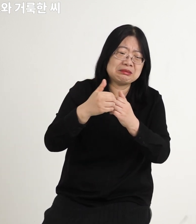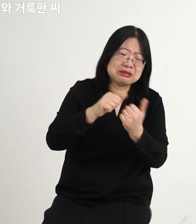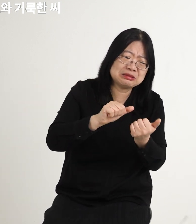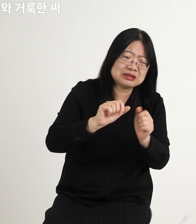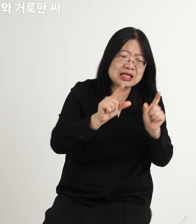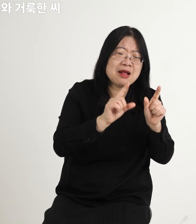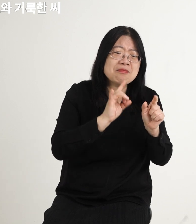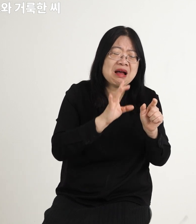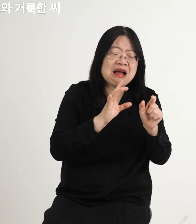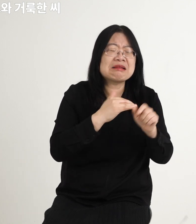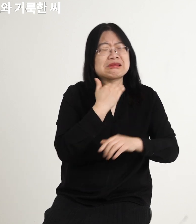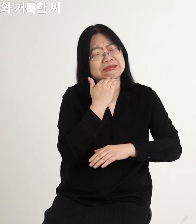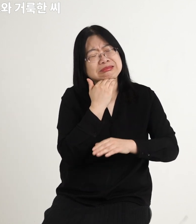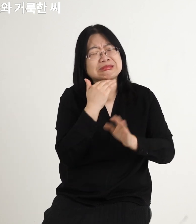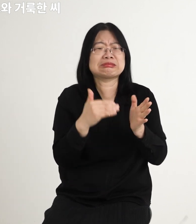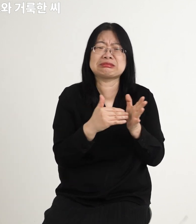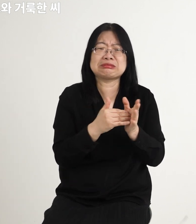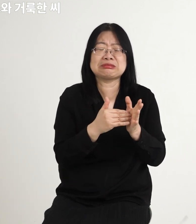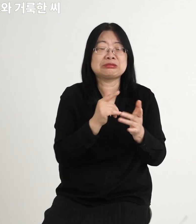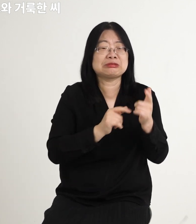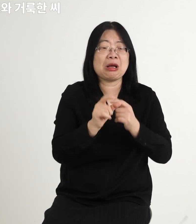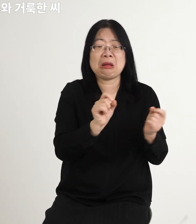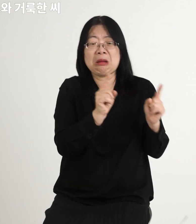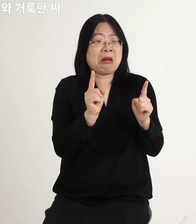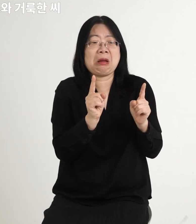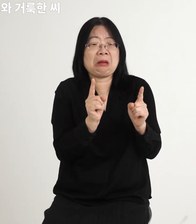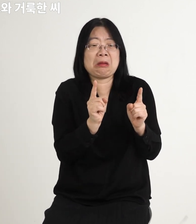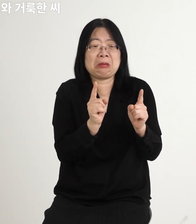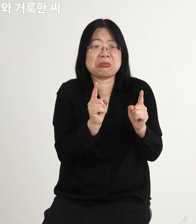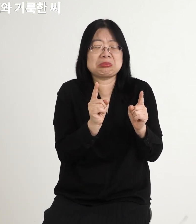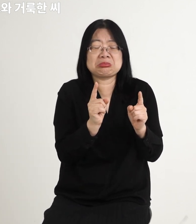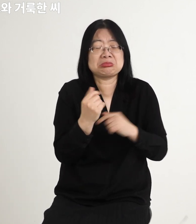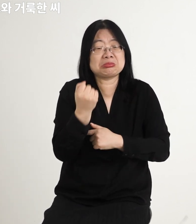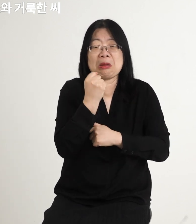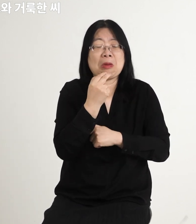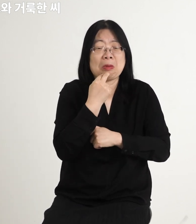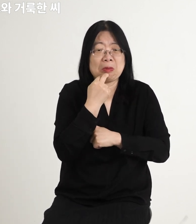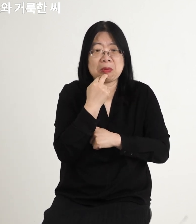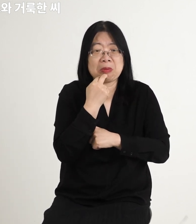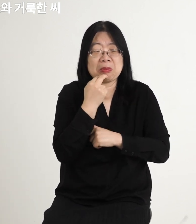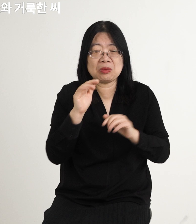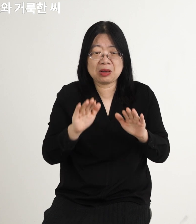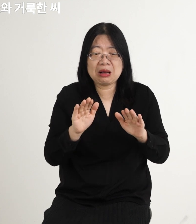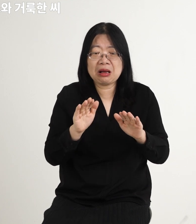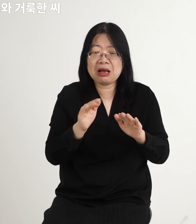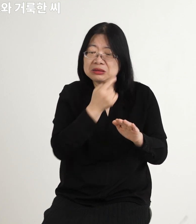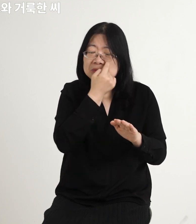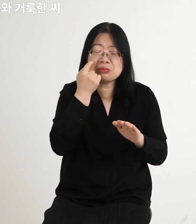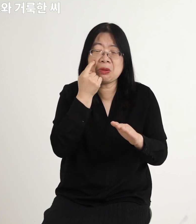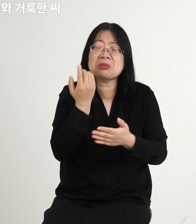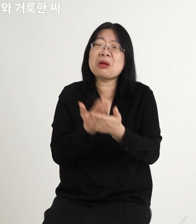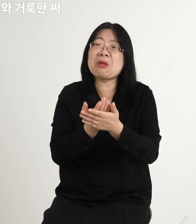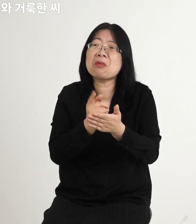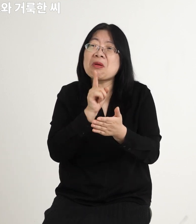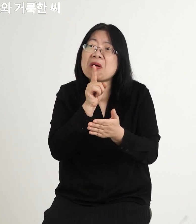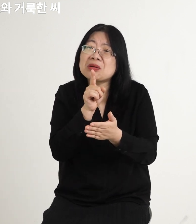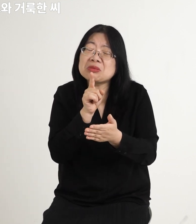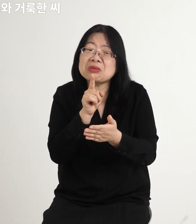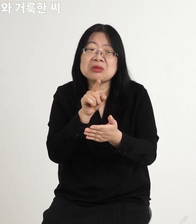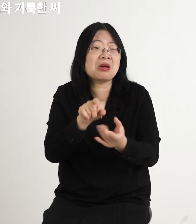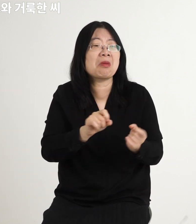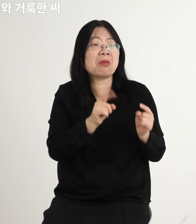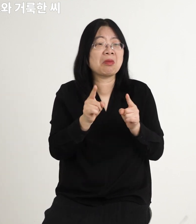이제 됐습니다. 끝난 겁니다. 여기서 더 이상 징표를 구한들 무슨 뾰족한 수가